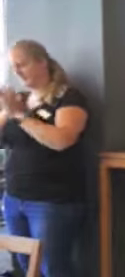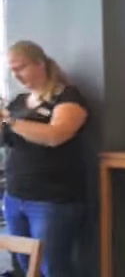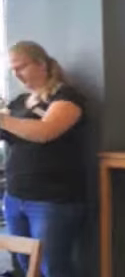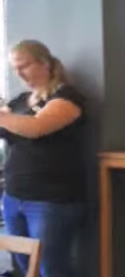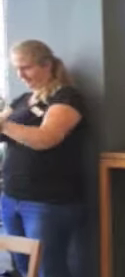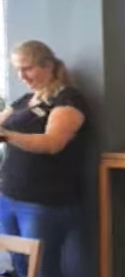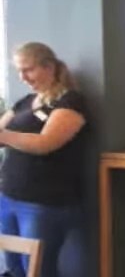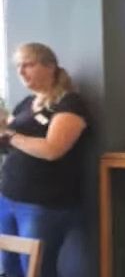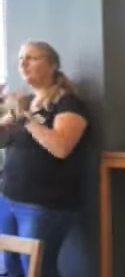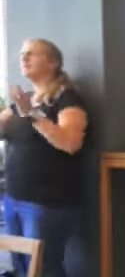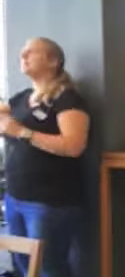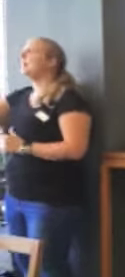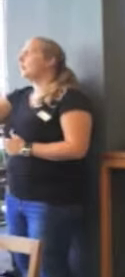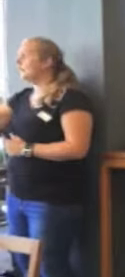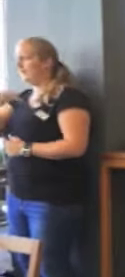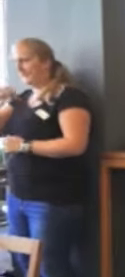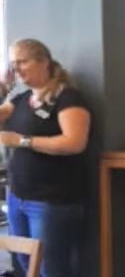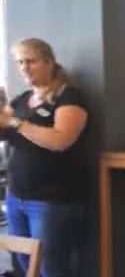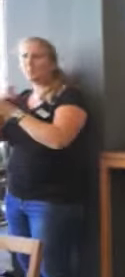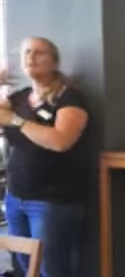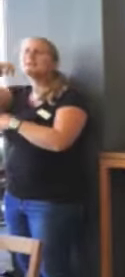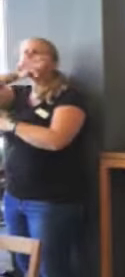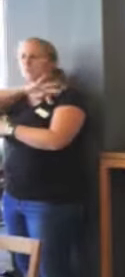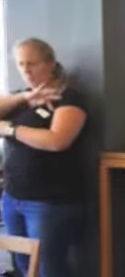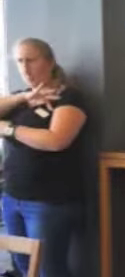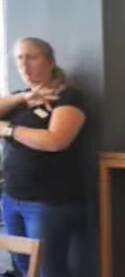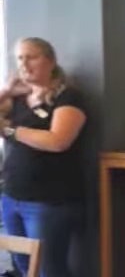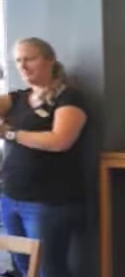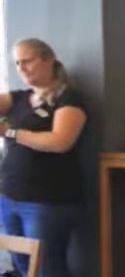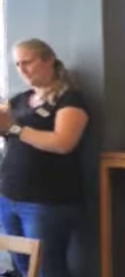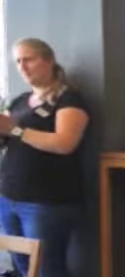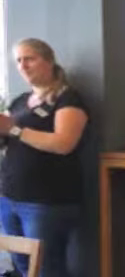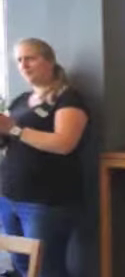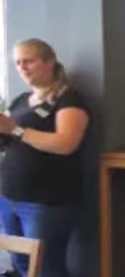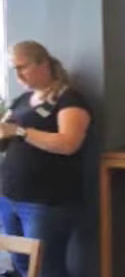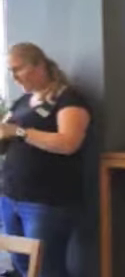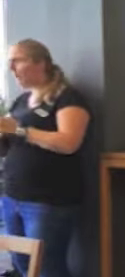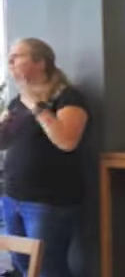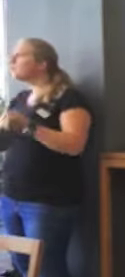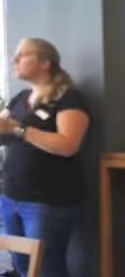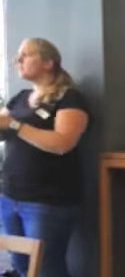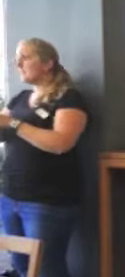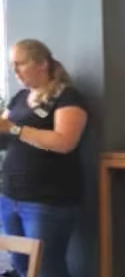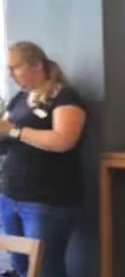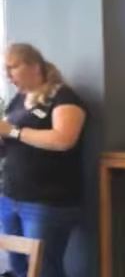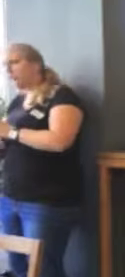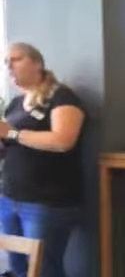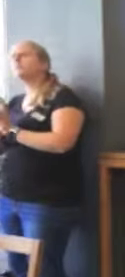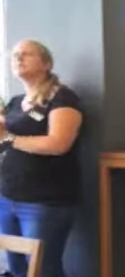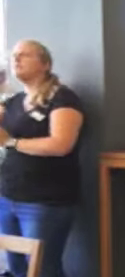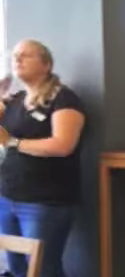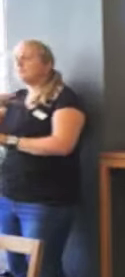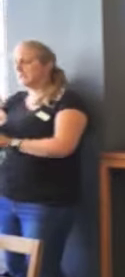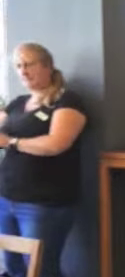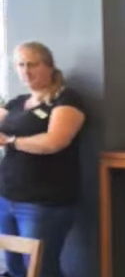miljön. Och vi har tittat specifikt på historiska gruvdeponier i Bergslagen som läcker tungmetaller till våra grundvatten och